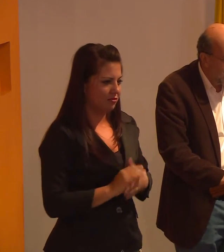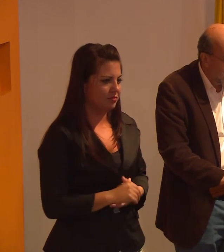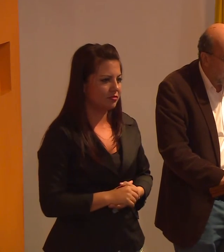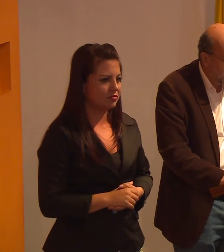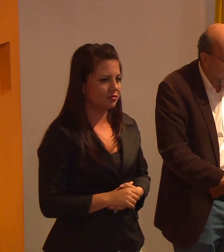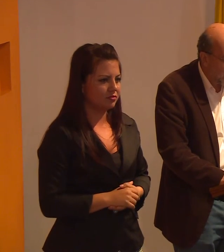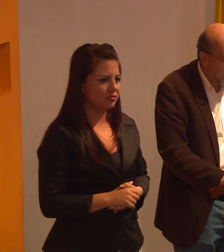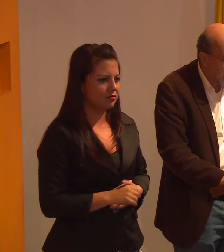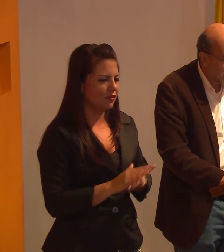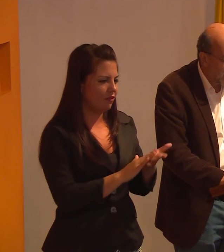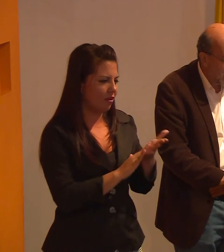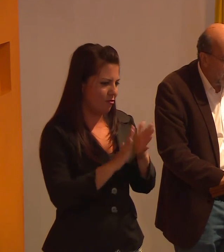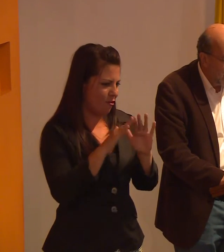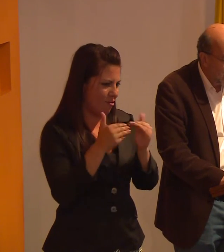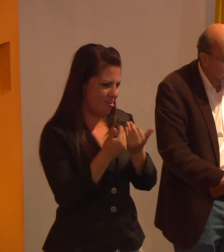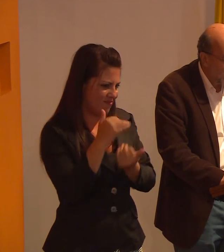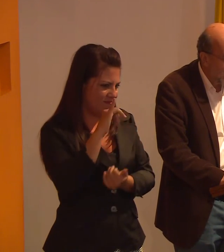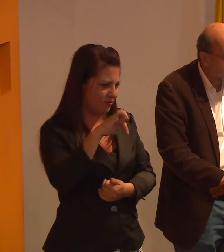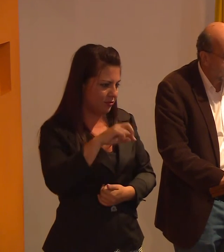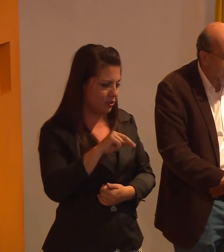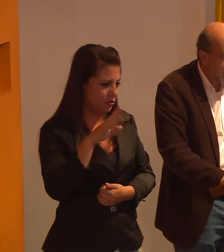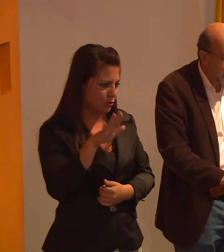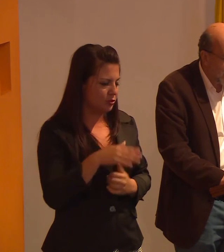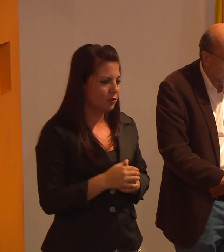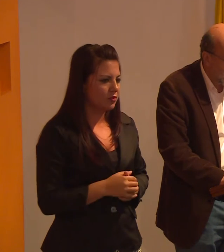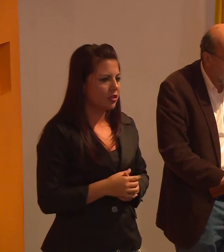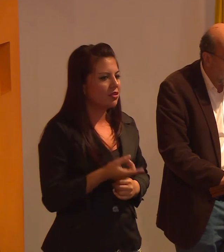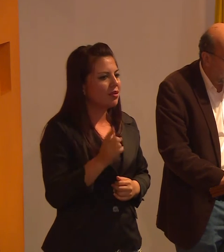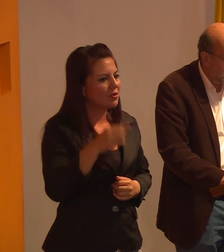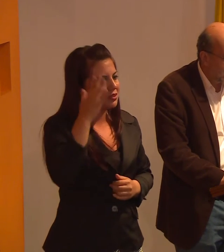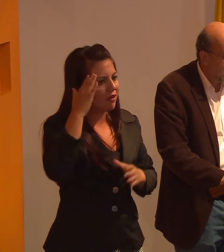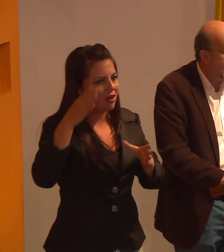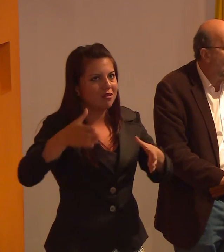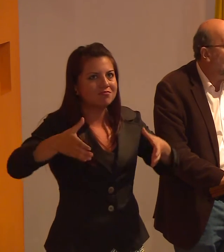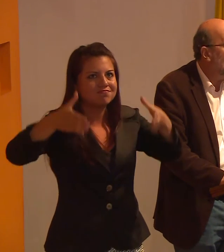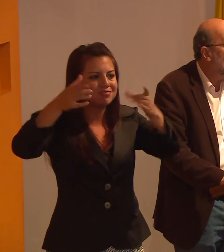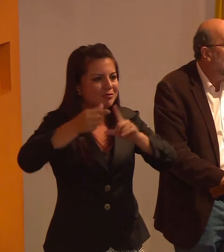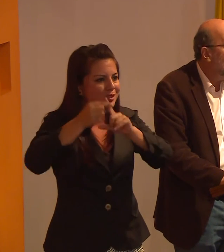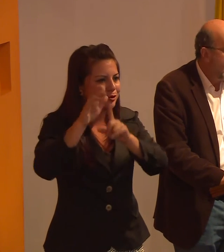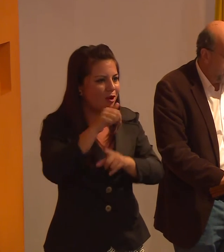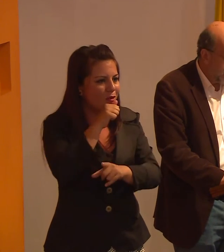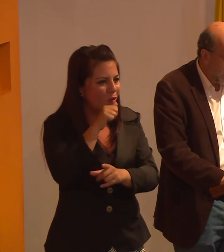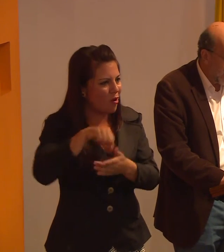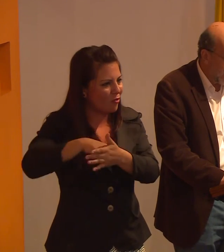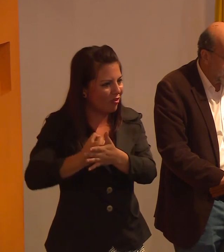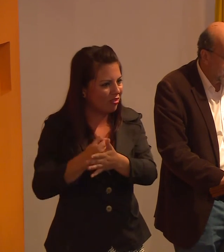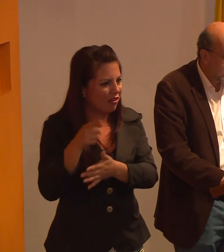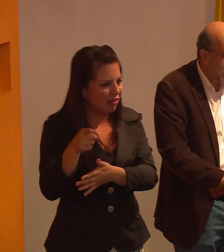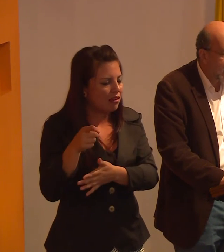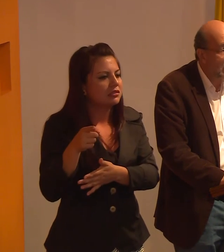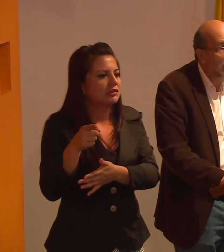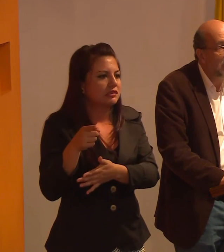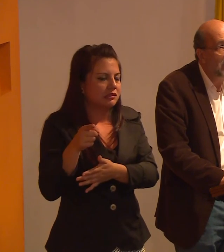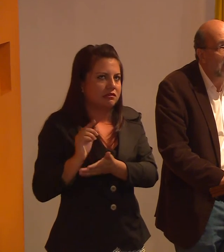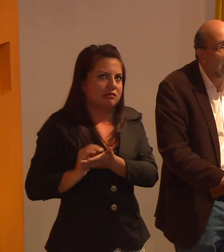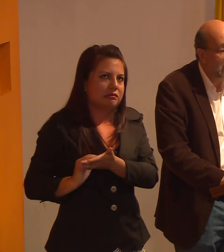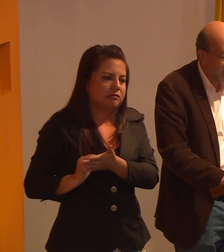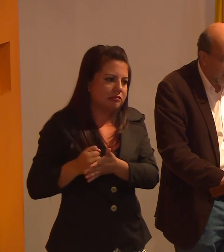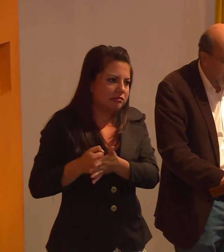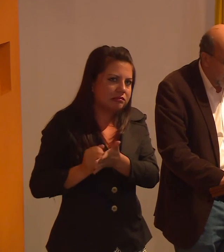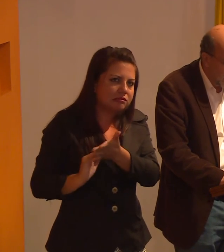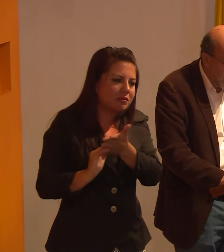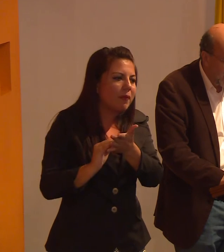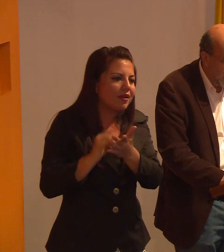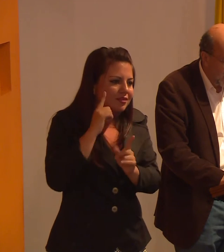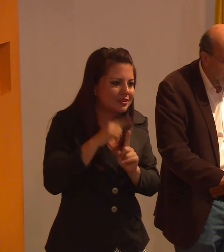y de vital importancia sobre los tanques de almacenamiento de agua para garantizar su